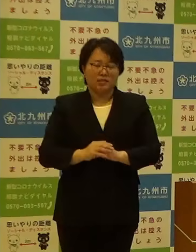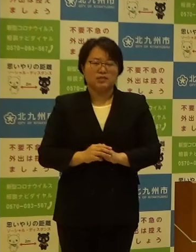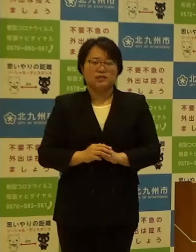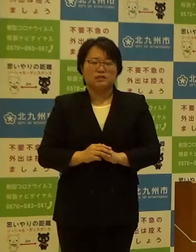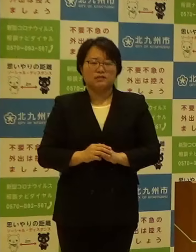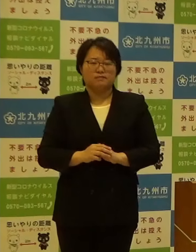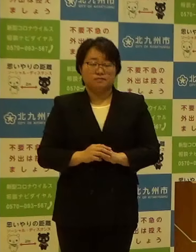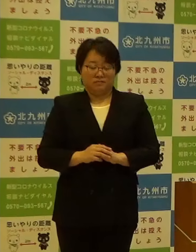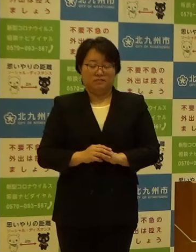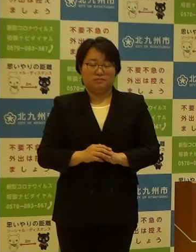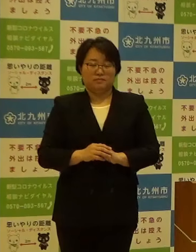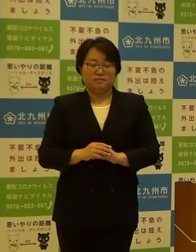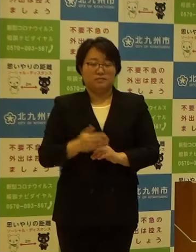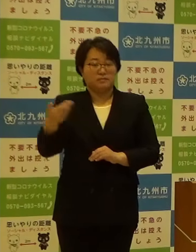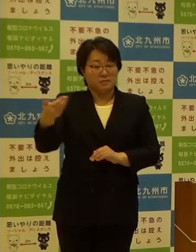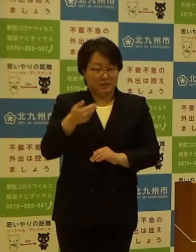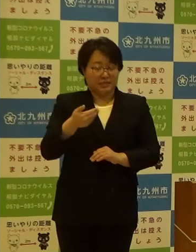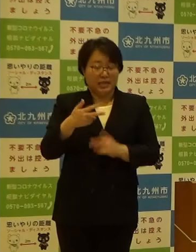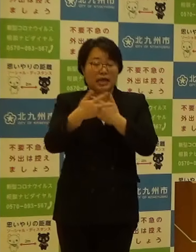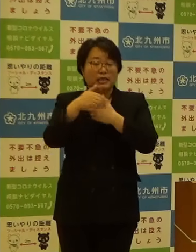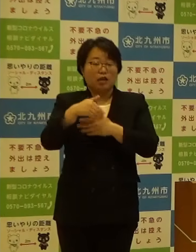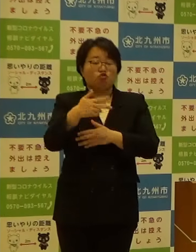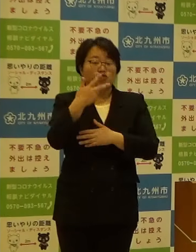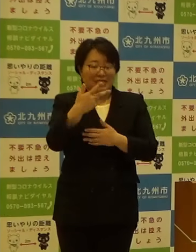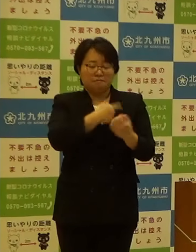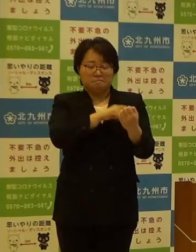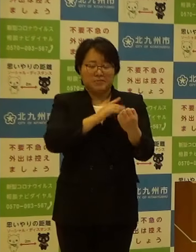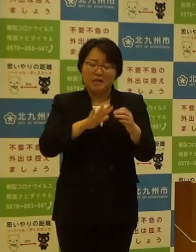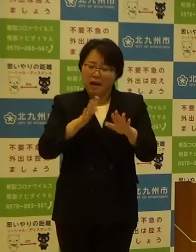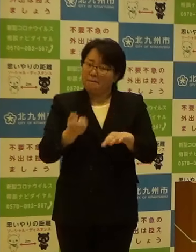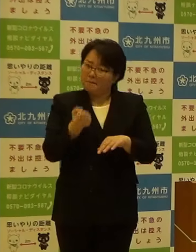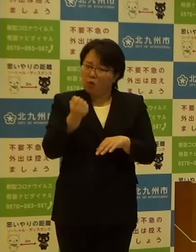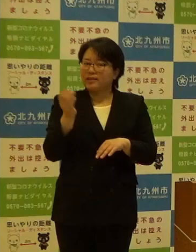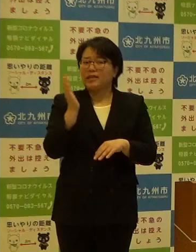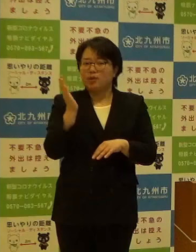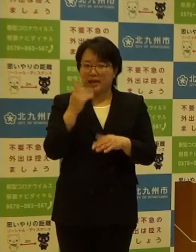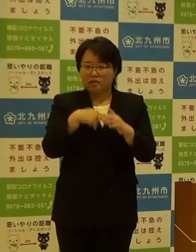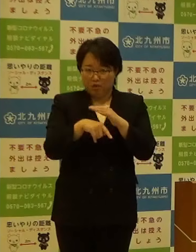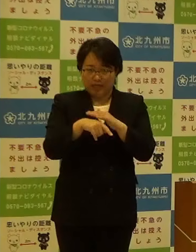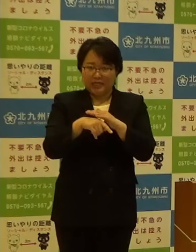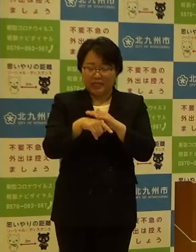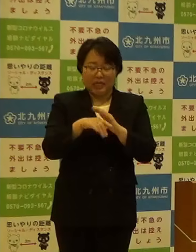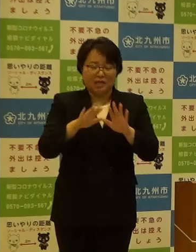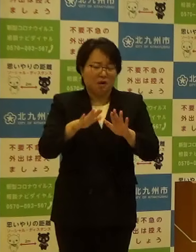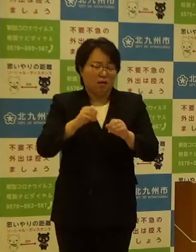国としてはそういう権利がないのでできないので、権利に対してのお願いということになるんですか。